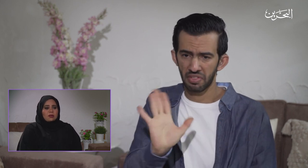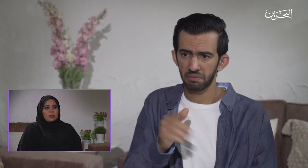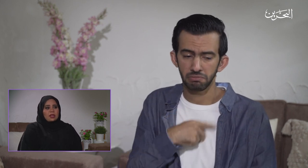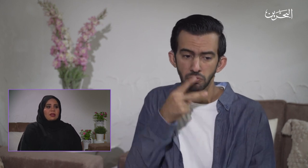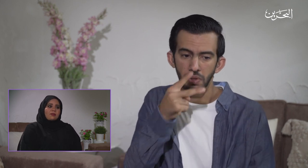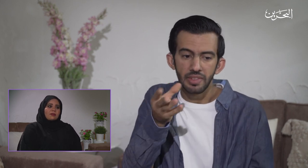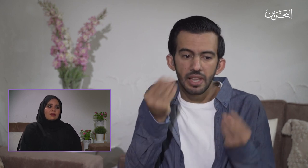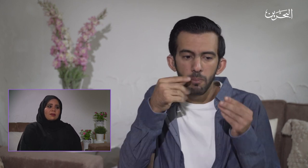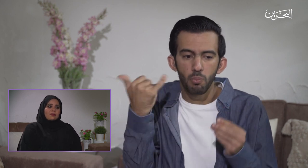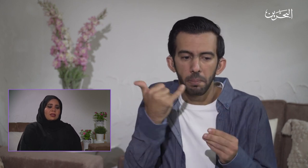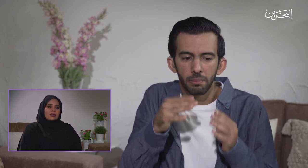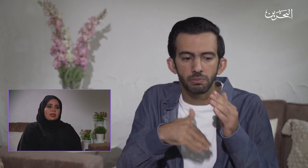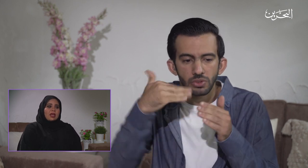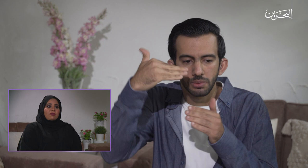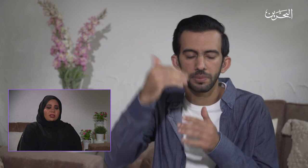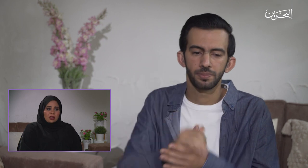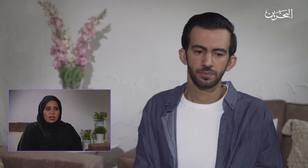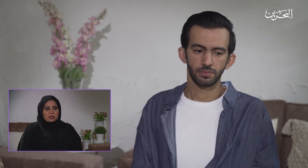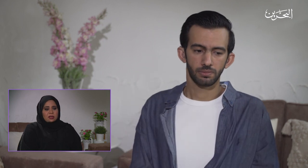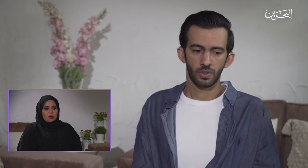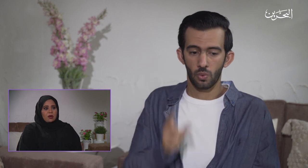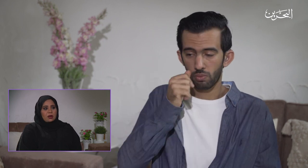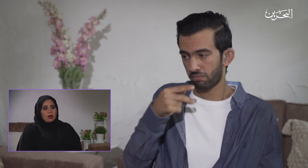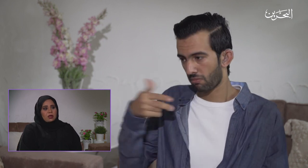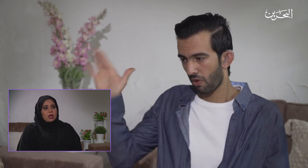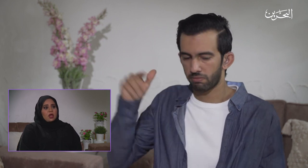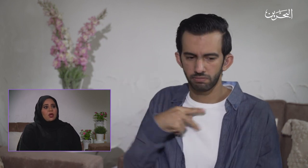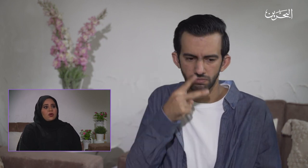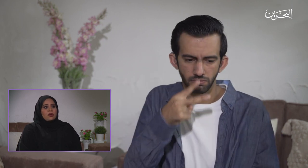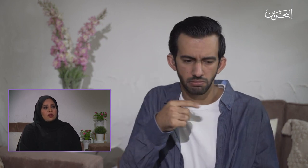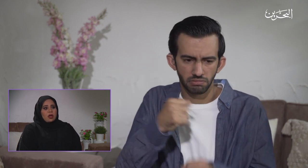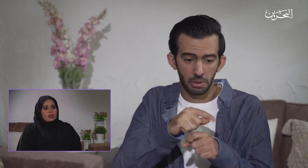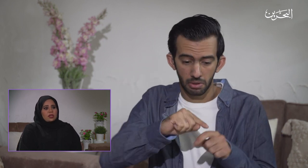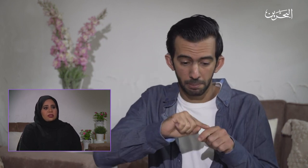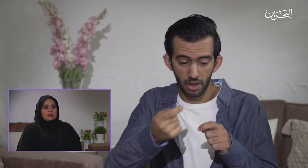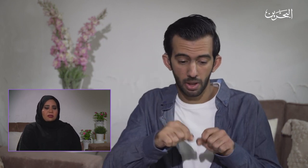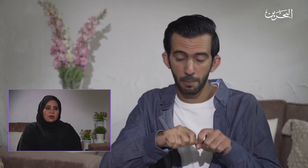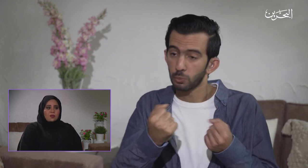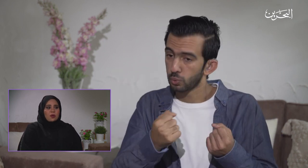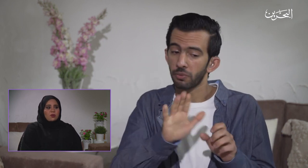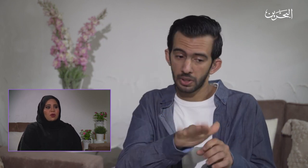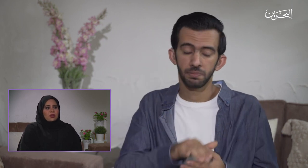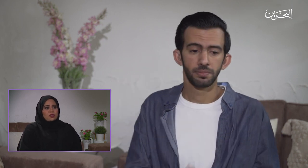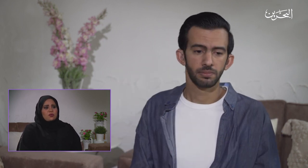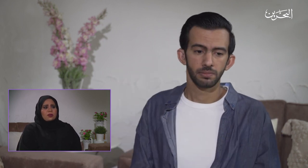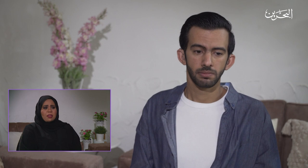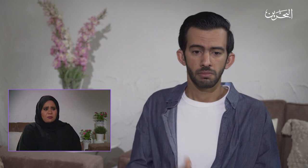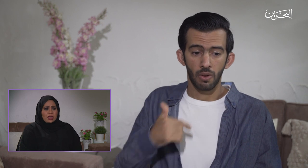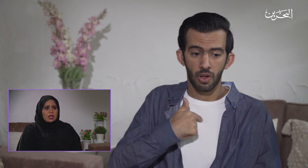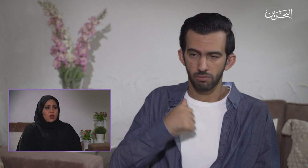مثلا في طريقه استخدام هذه الاله. يقول ان هذا الشخص عقب ما يروح انه يشوف انه مثلا في خلل او